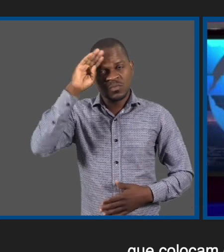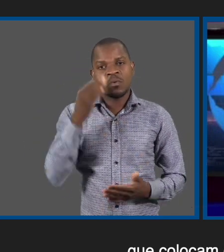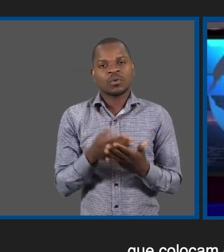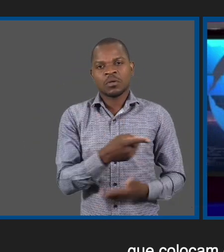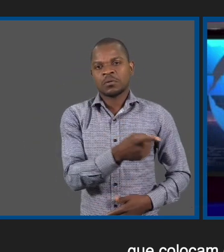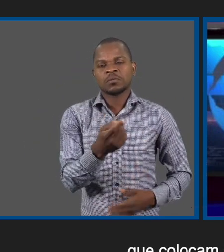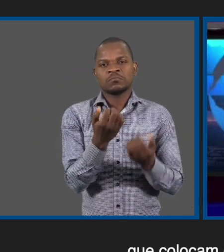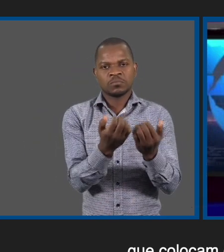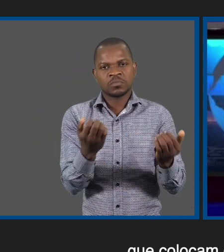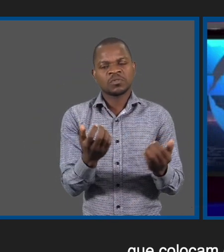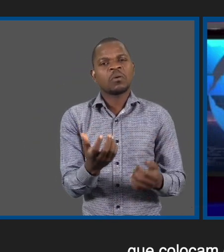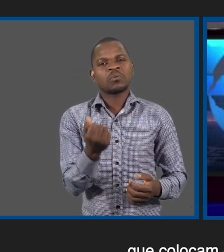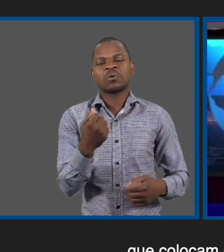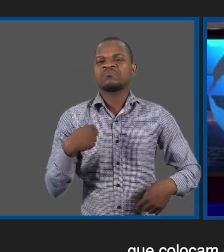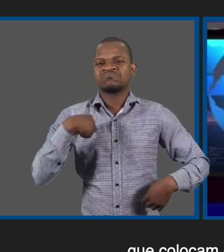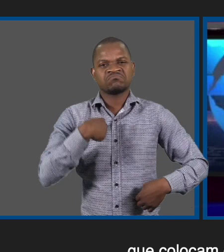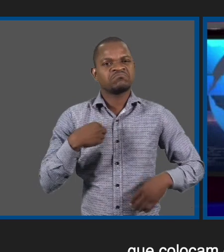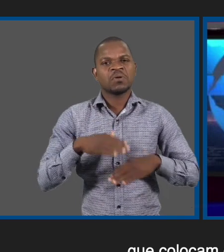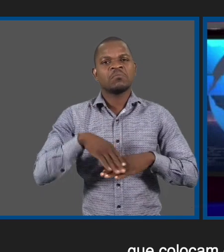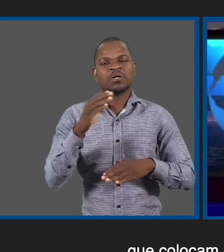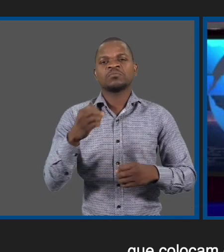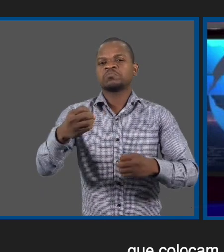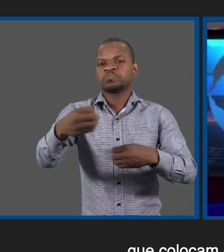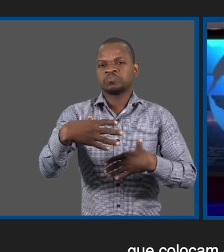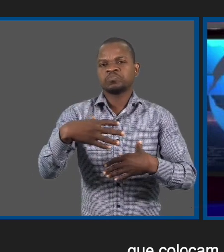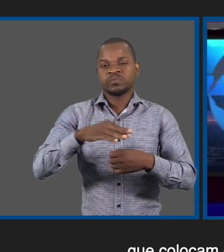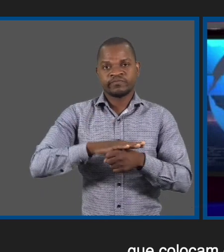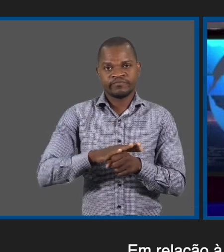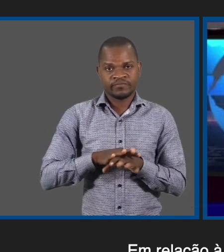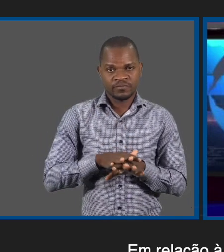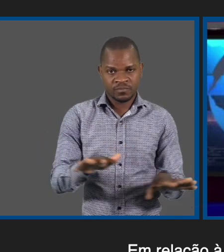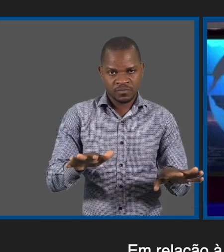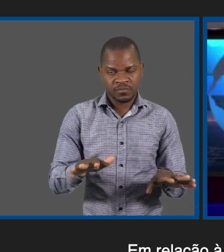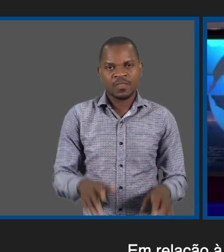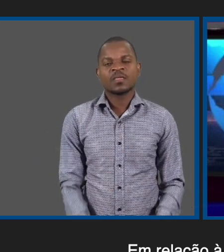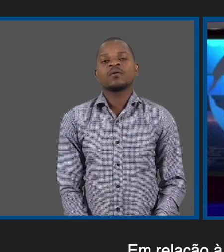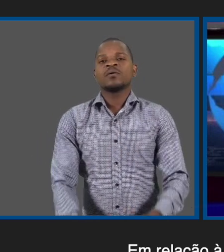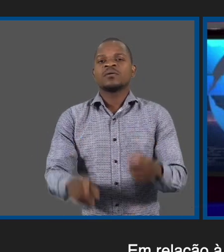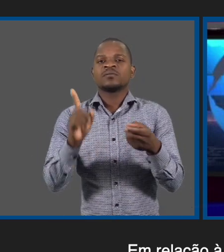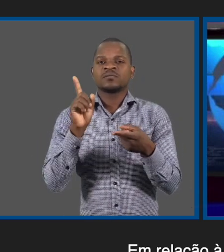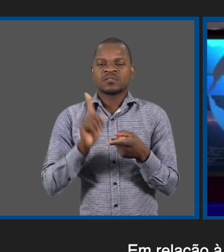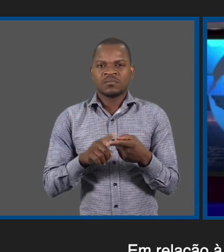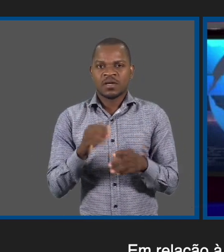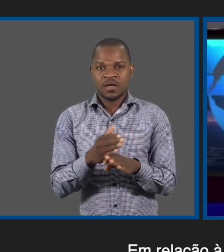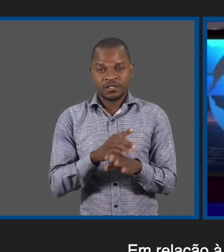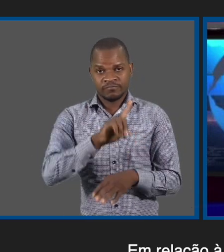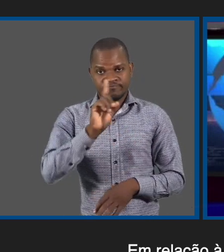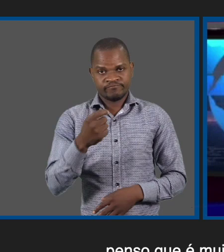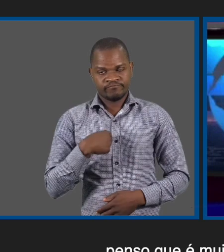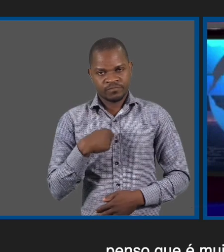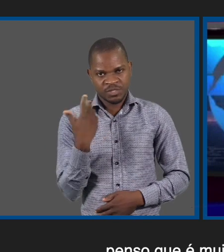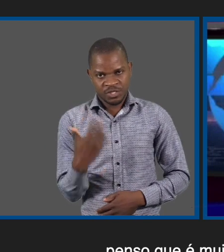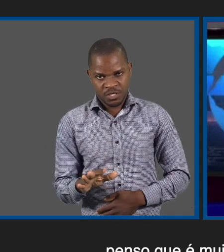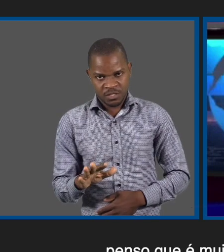que colocam essas crianças a maior risco a serem infectadas com a Covid. Em relação à sua particular